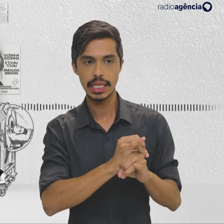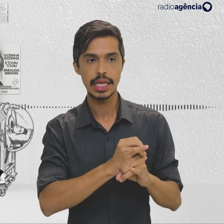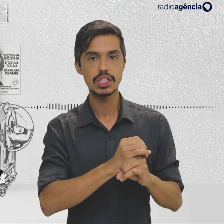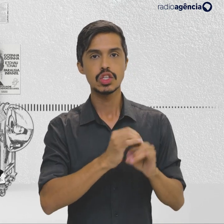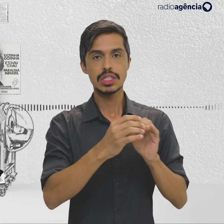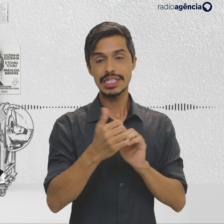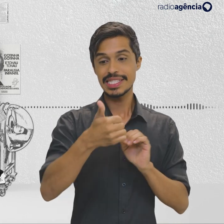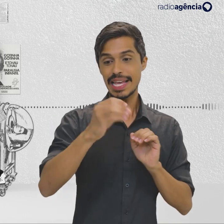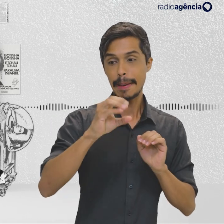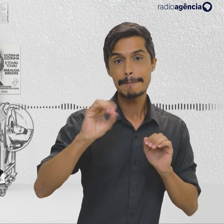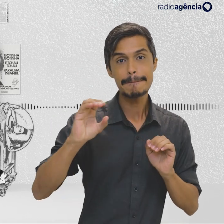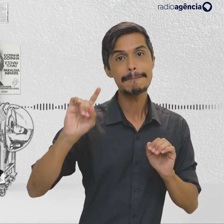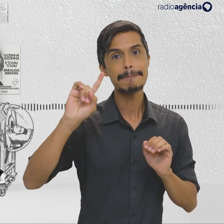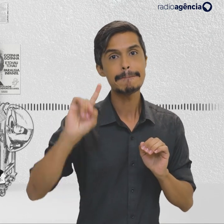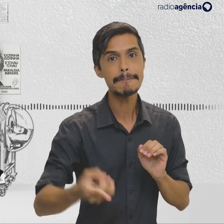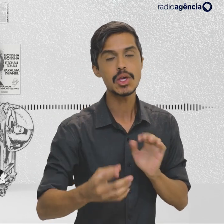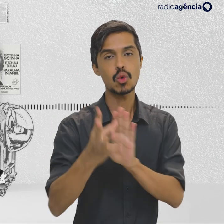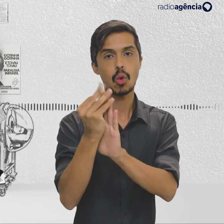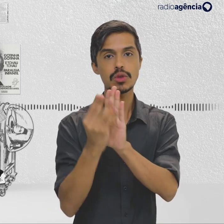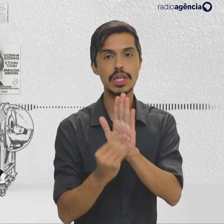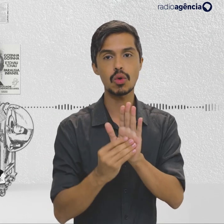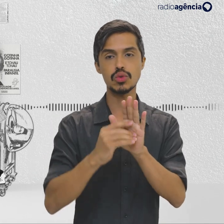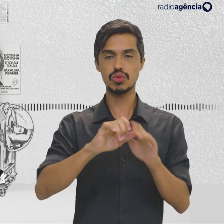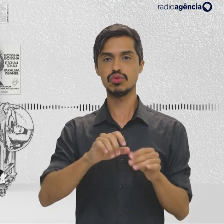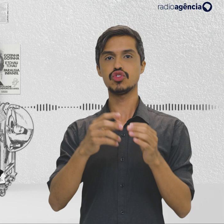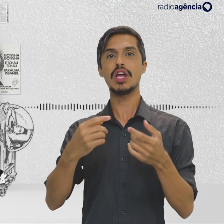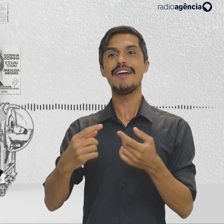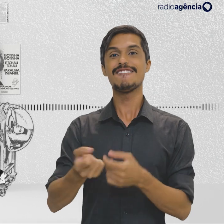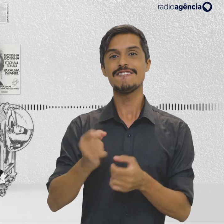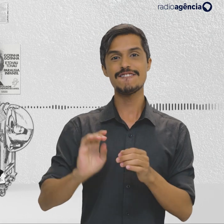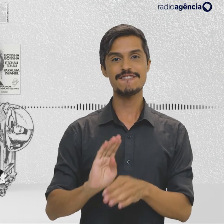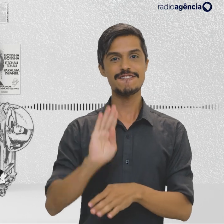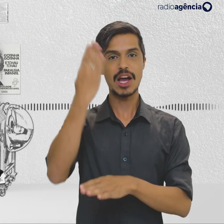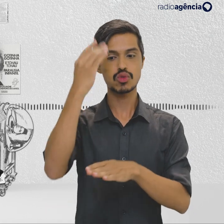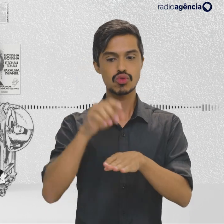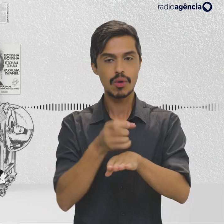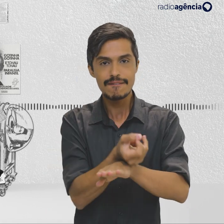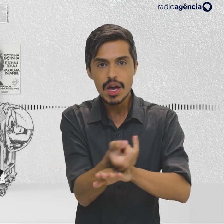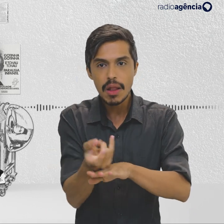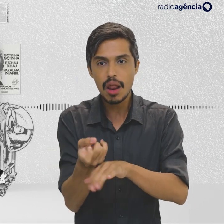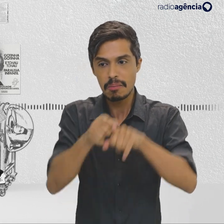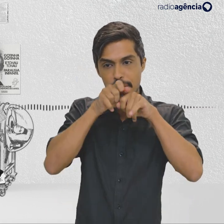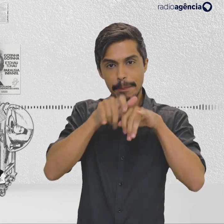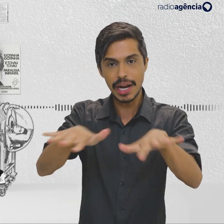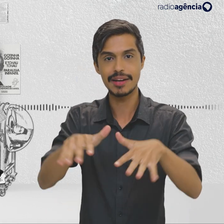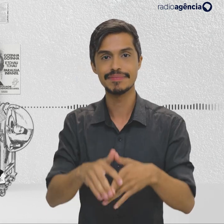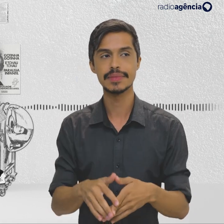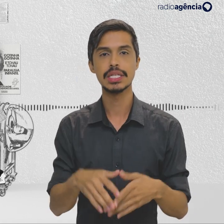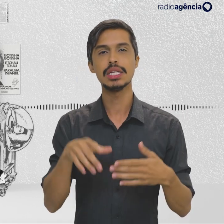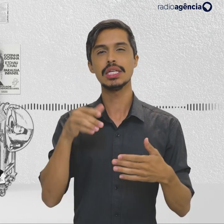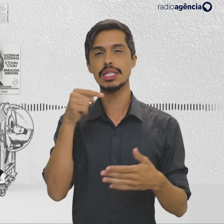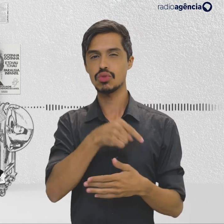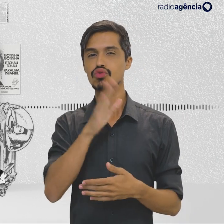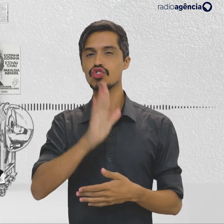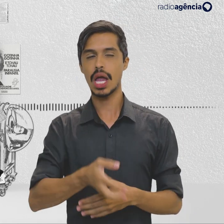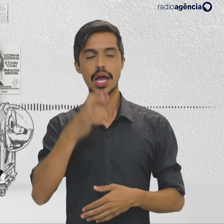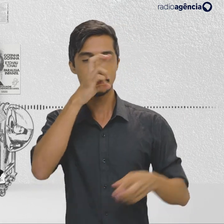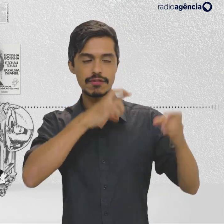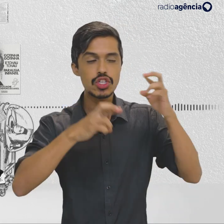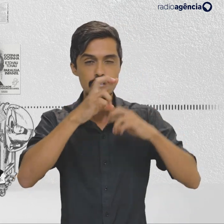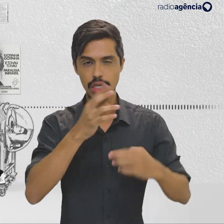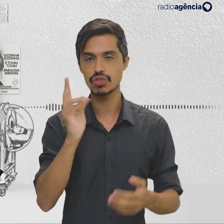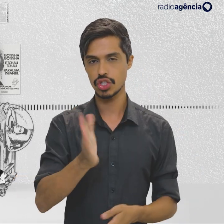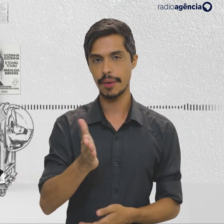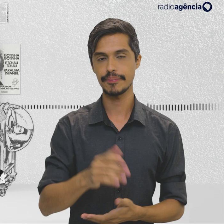100.000 publicações com conteúdo antivacina O Eder GAT diz que essa movimentação já está sendo